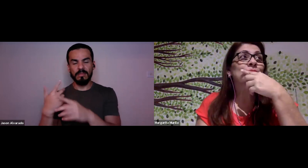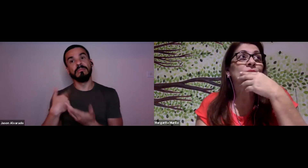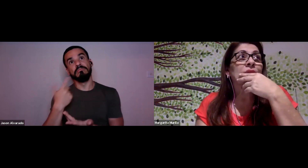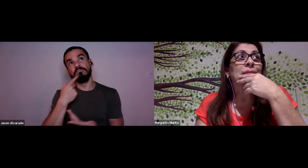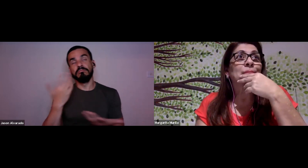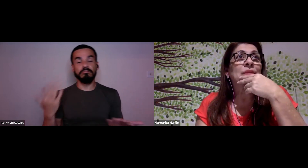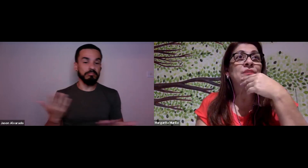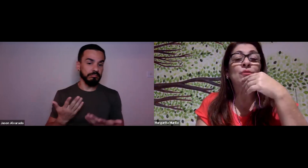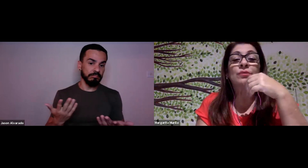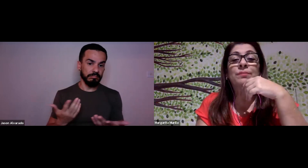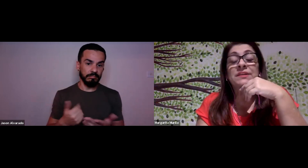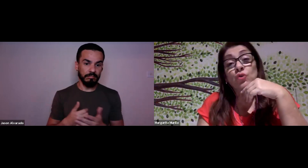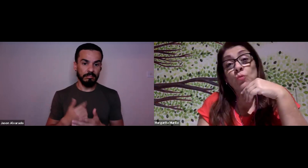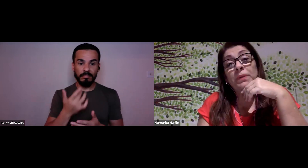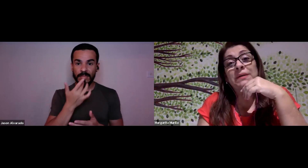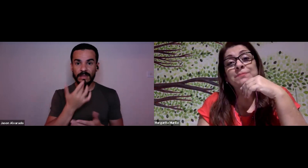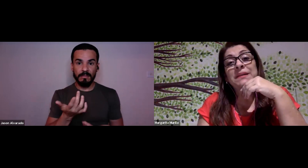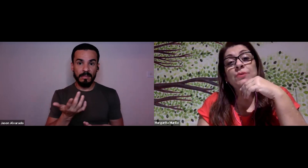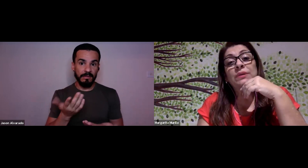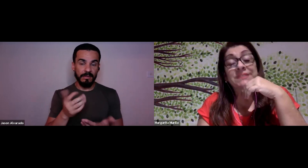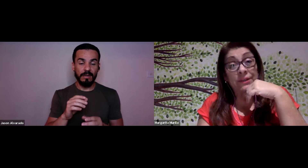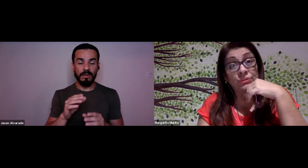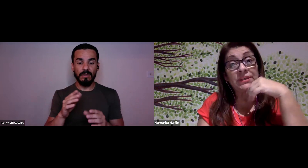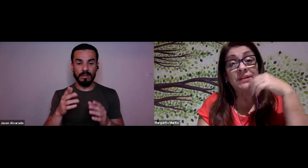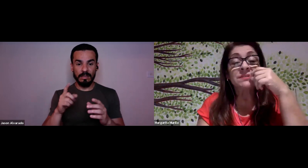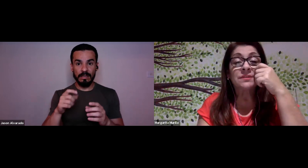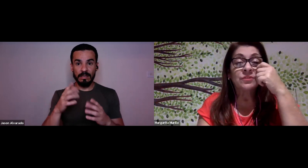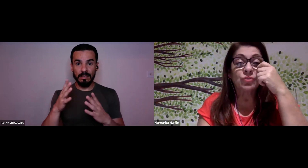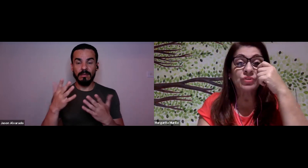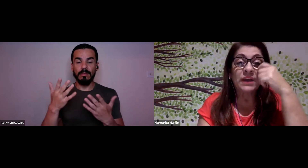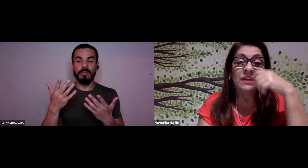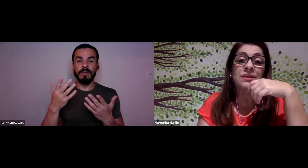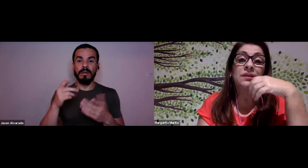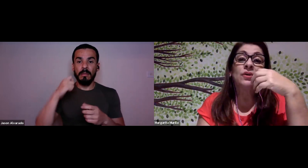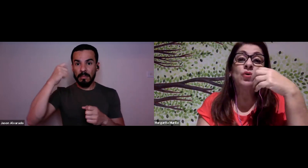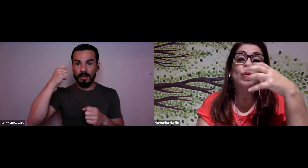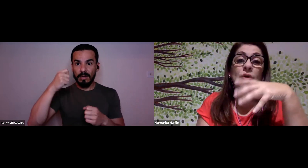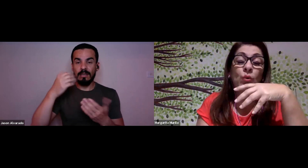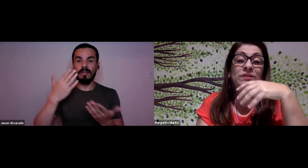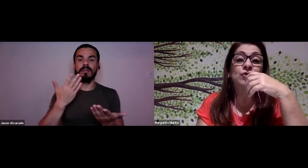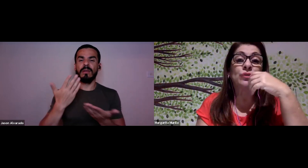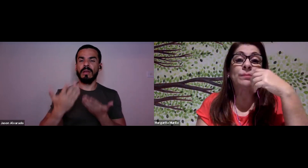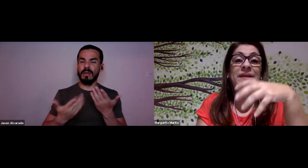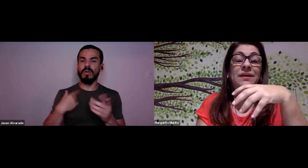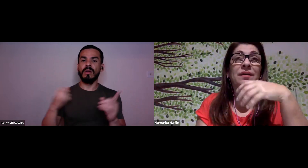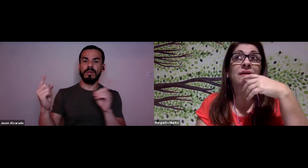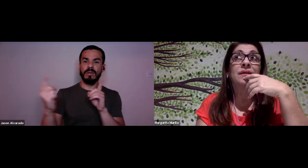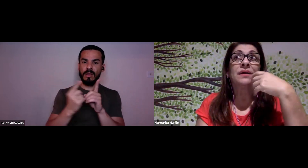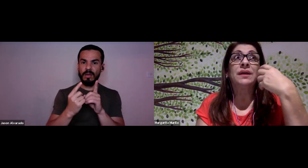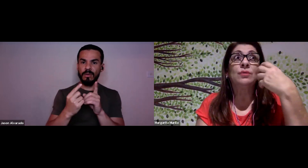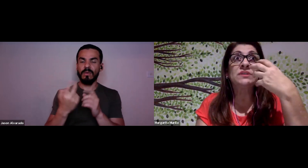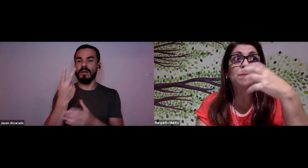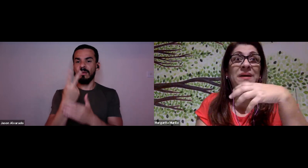Bueno prefiero que se ocupen más películas eróticas donde hay un encuentro de pareja